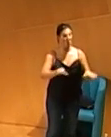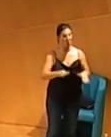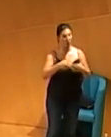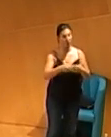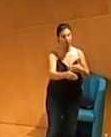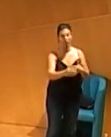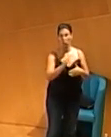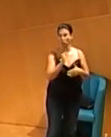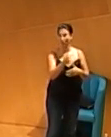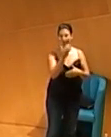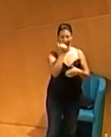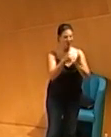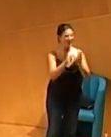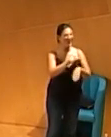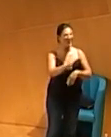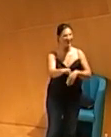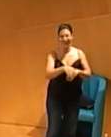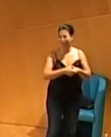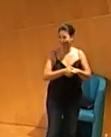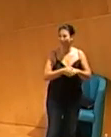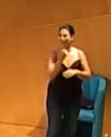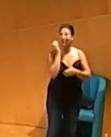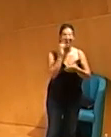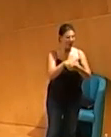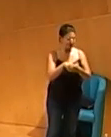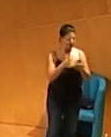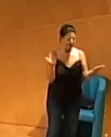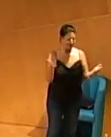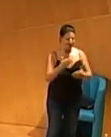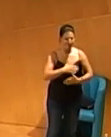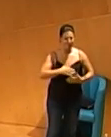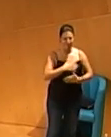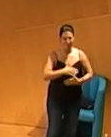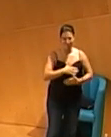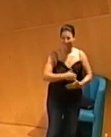jusqu'à février 2024. Bonne soirée à tous.